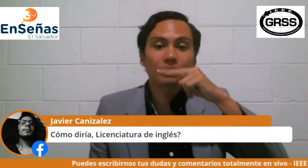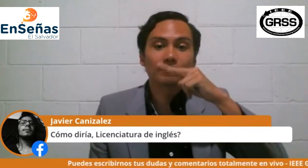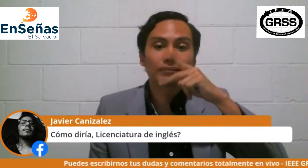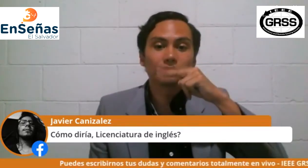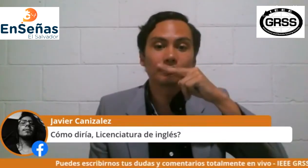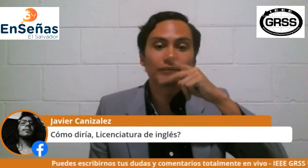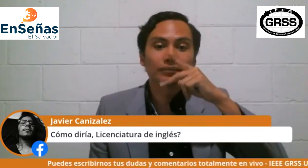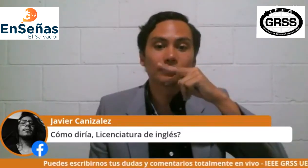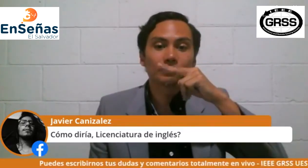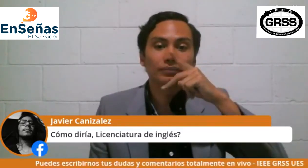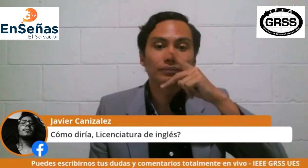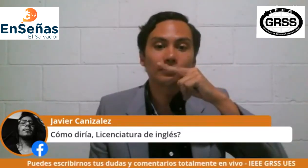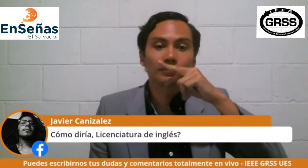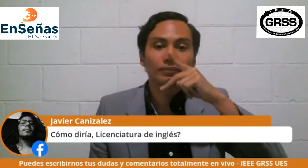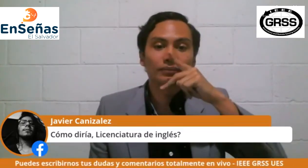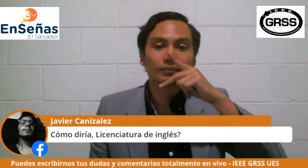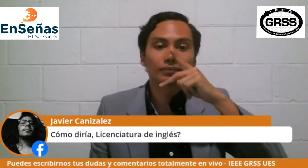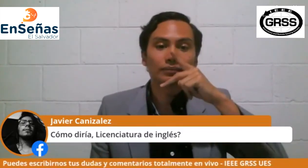Inglés.